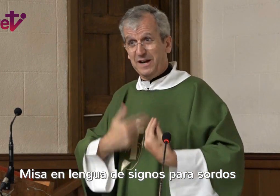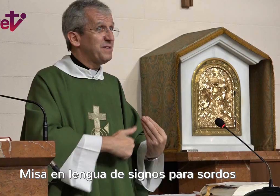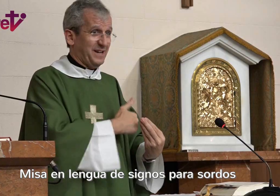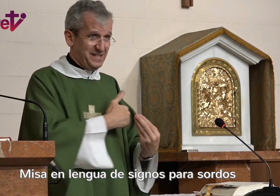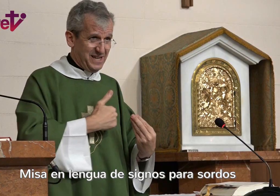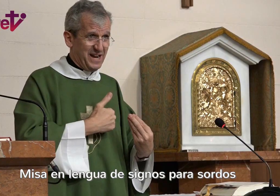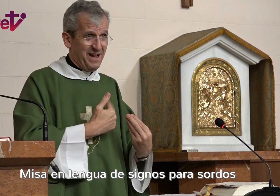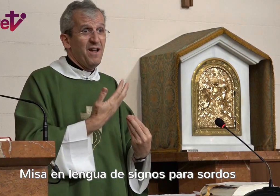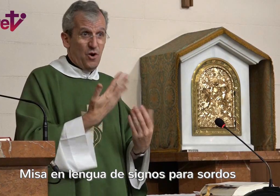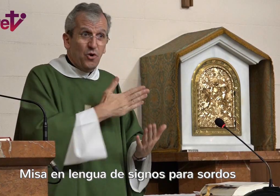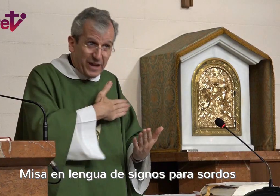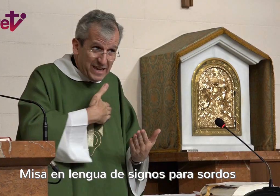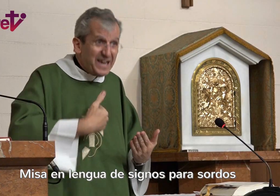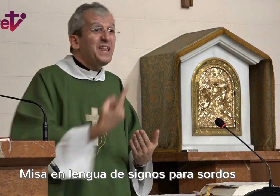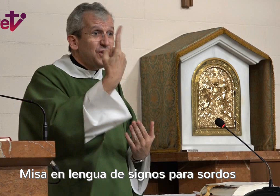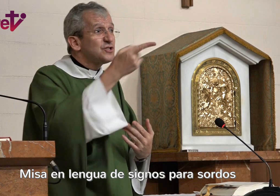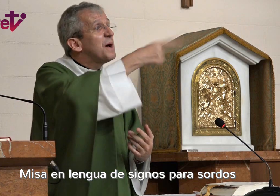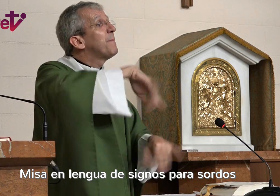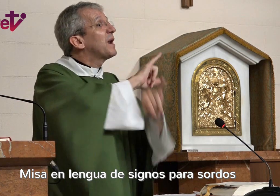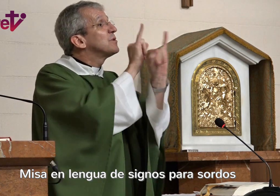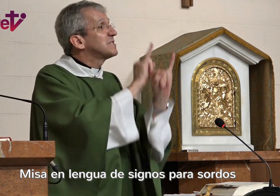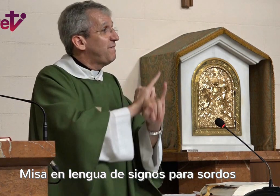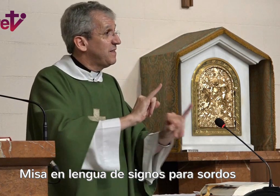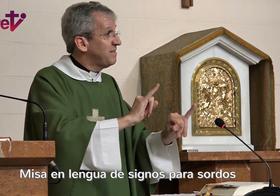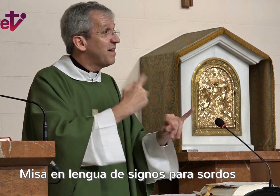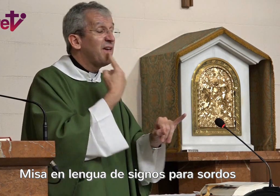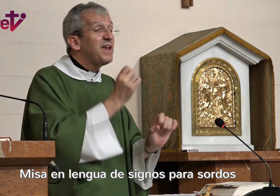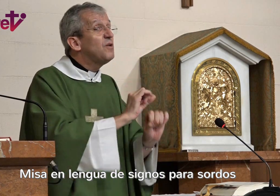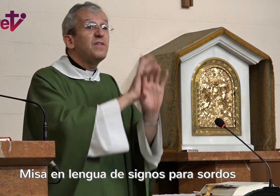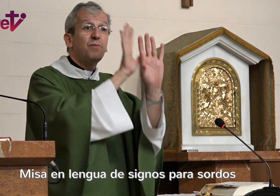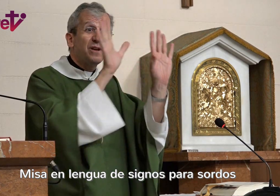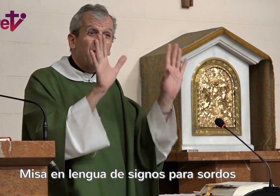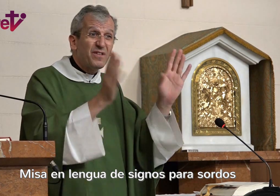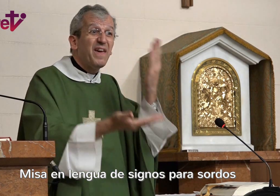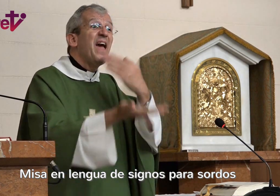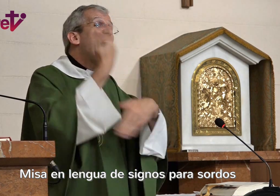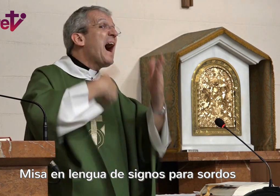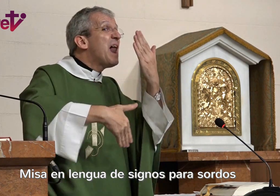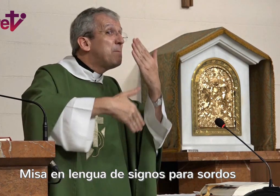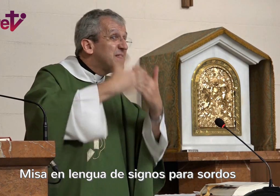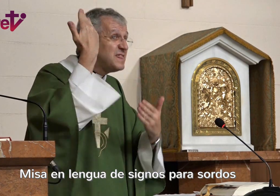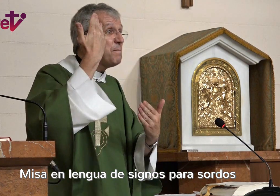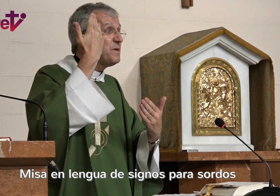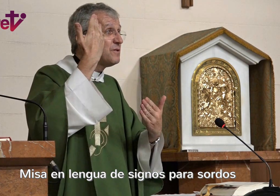nuestra vida cristiana lo que quiere Dios para nuestra felicidad y lo dice un claro dice al principio